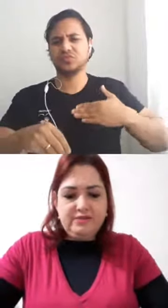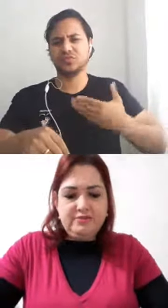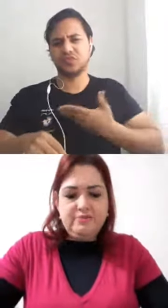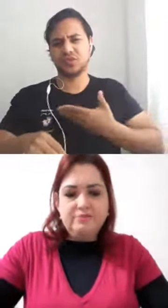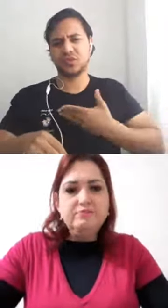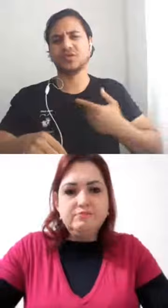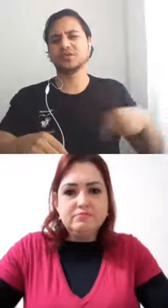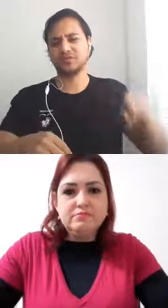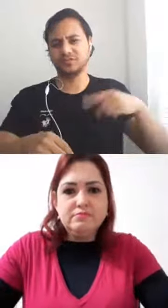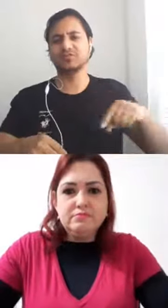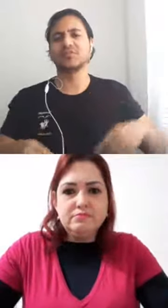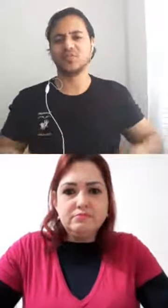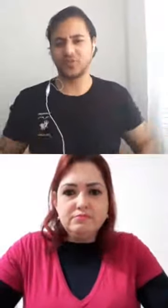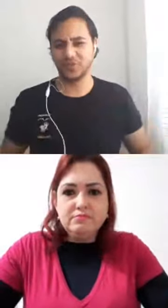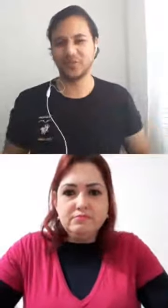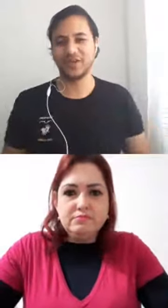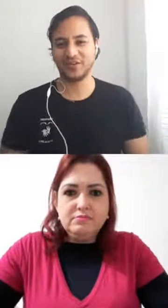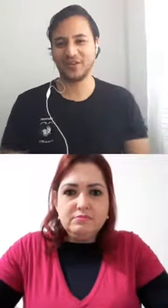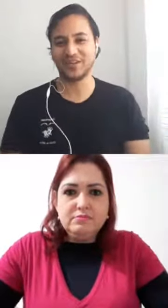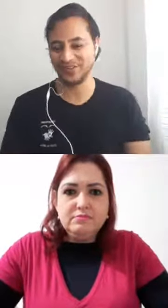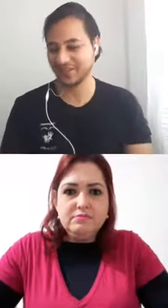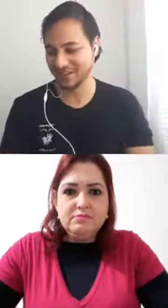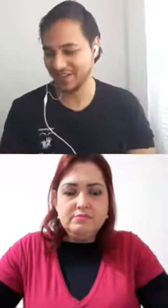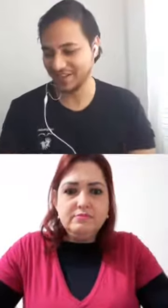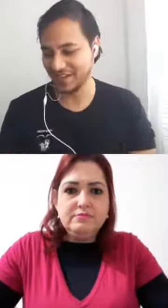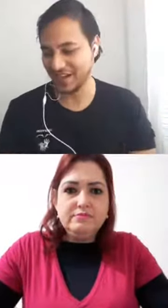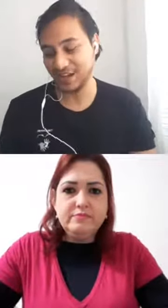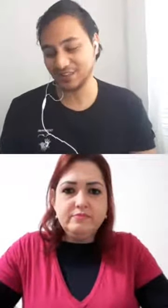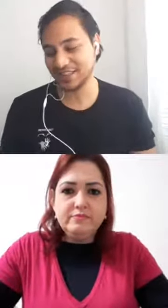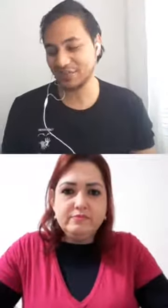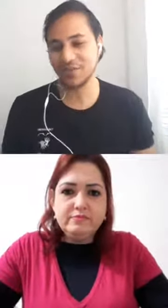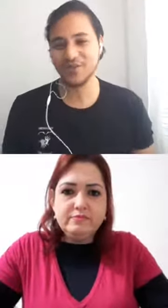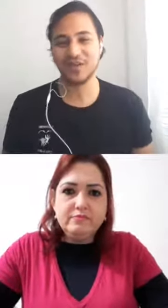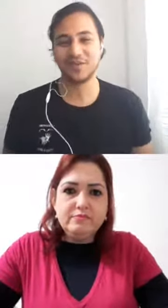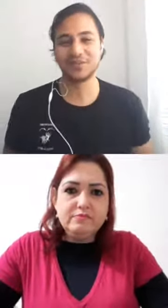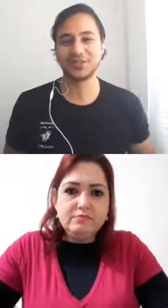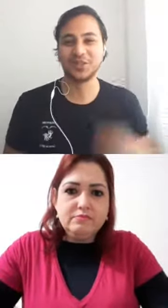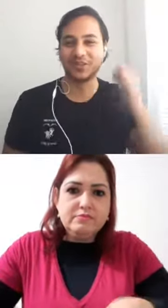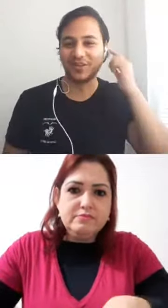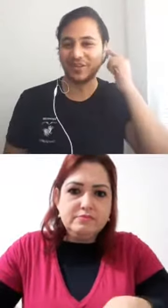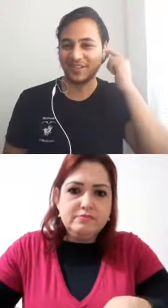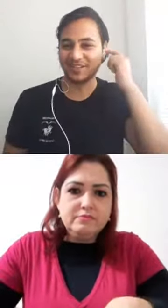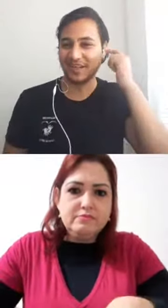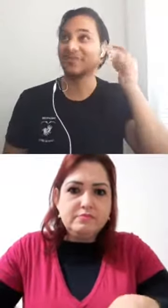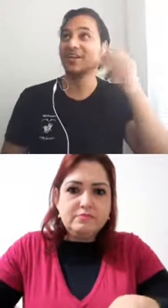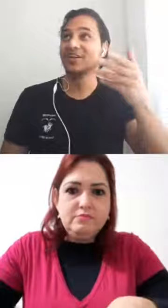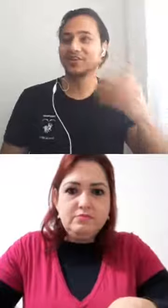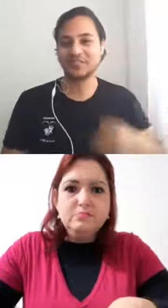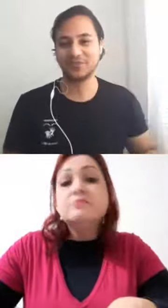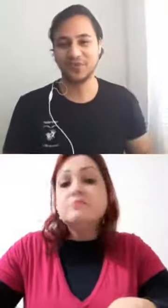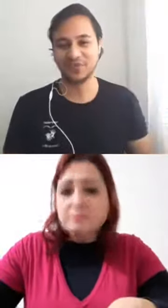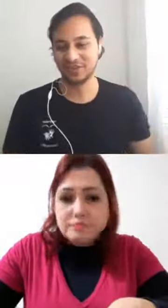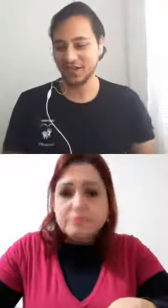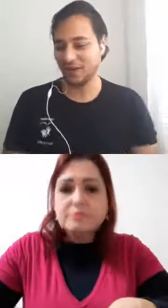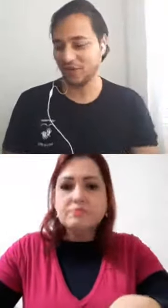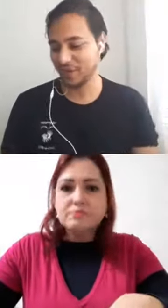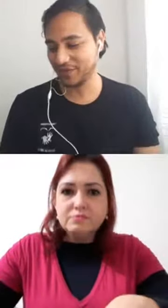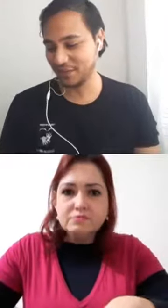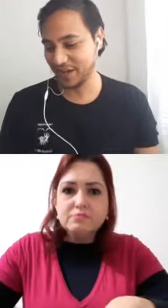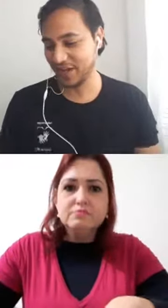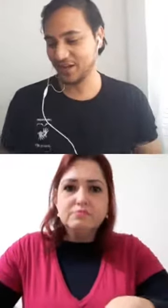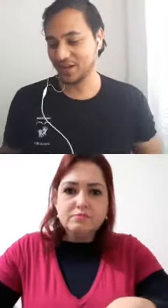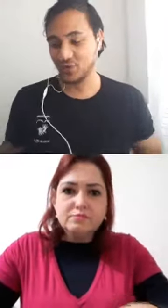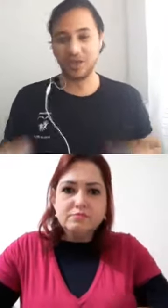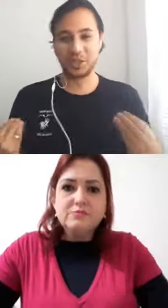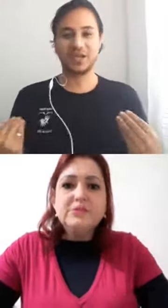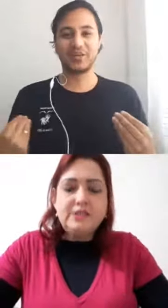colegas. Muito bem colocado, Jana. É os desafios, né? Como diz o título aqui da nossa live, os desafios. Agora, para